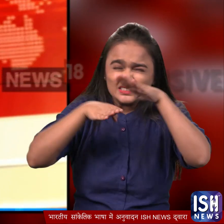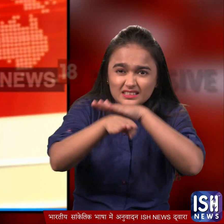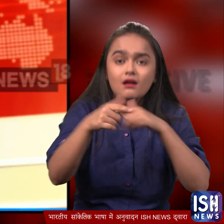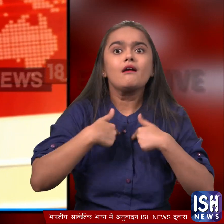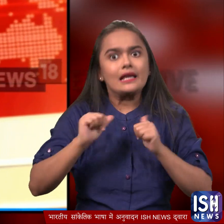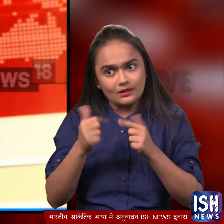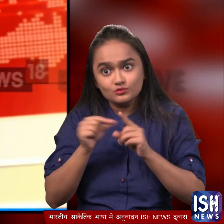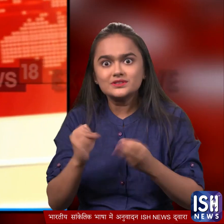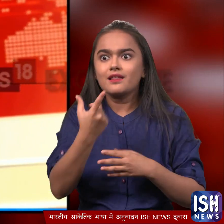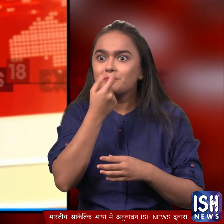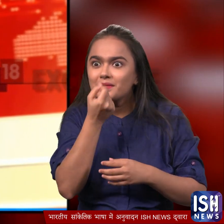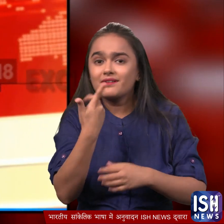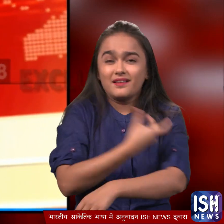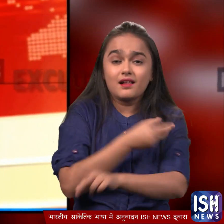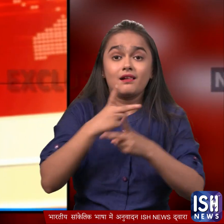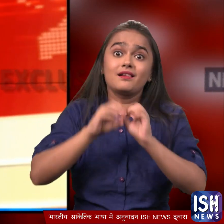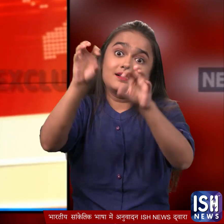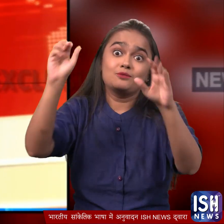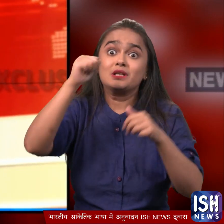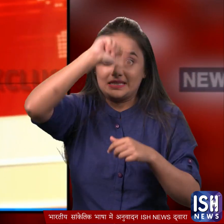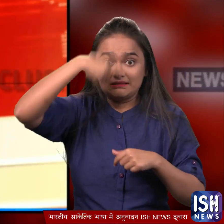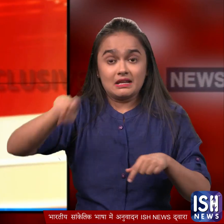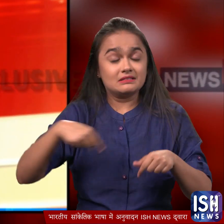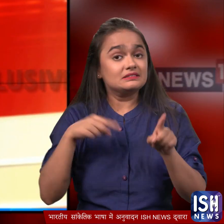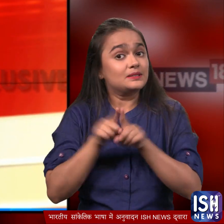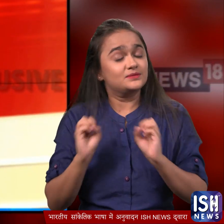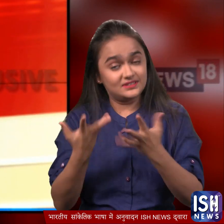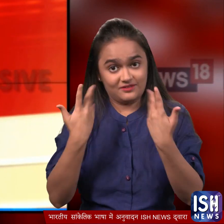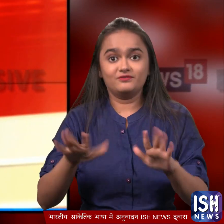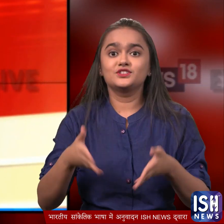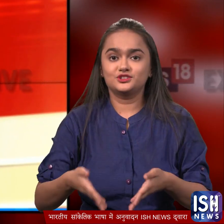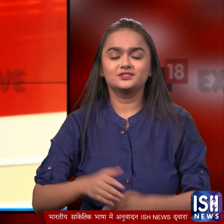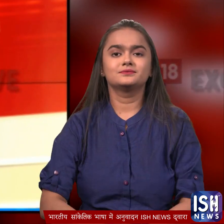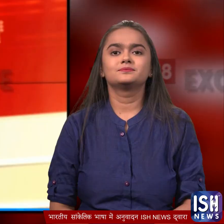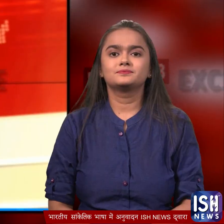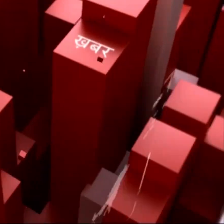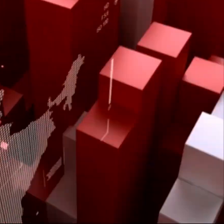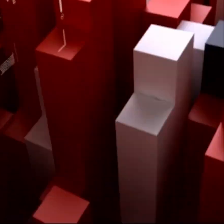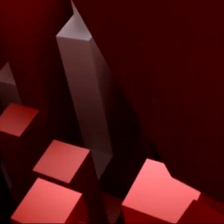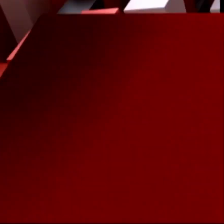बसे गांवों में दवा और वैक्सीन पहुंचाने के लिए किया जा रहा है, जिसकी शुरुआत भारत में भी हो गई।